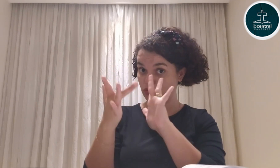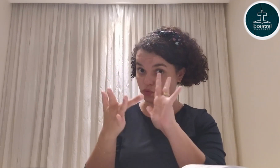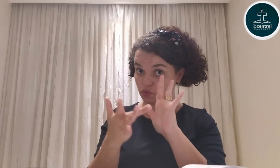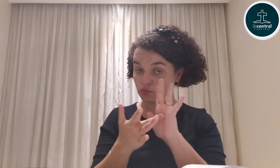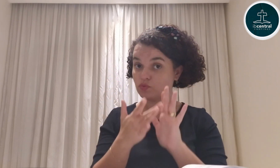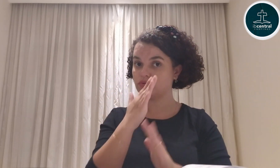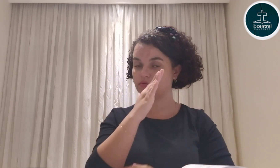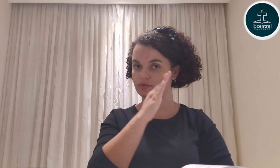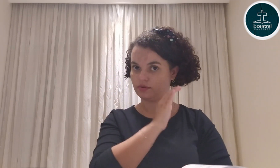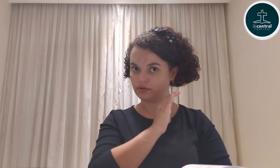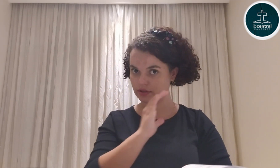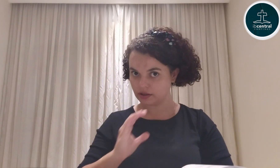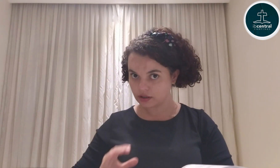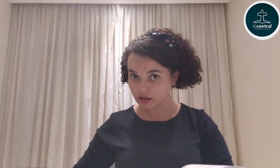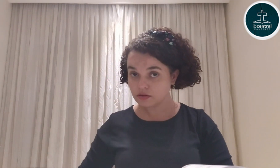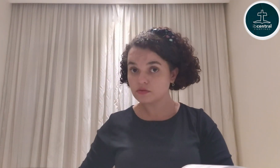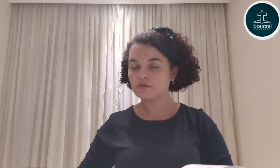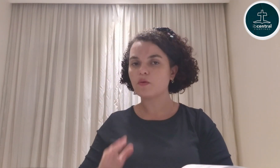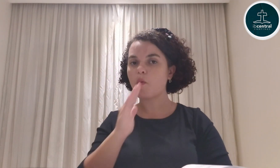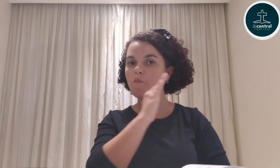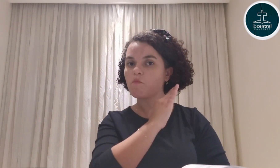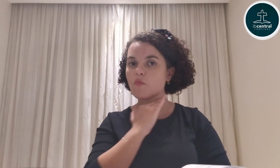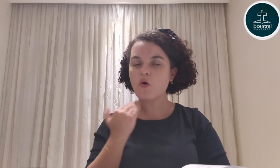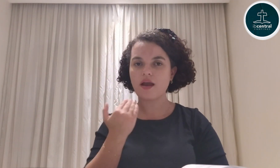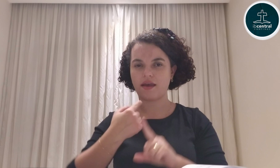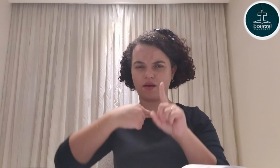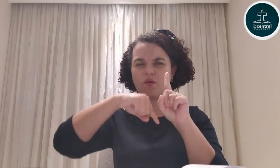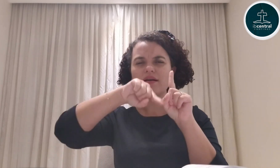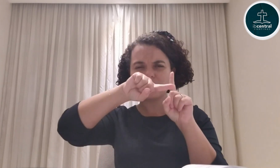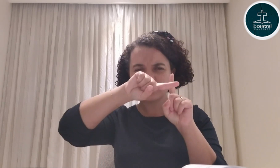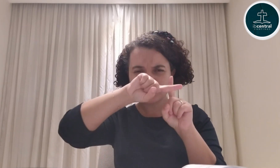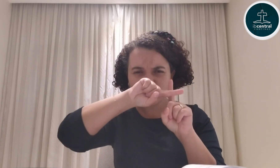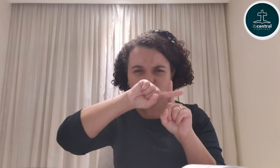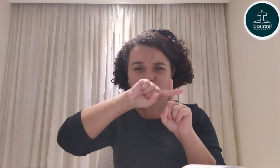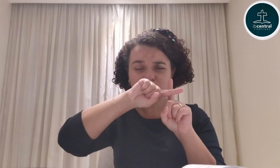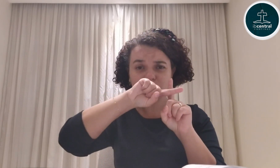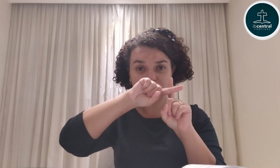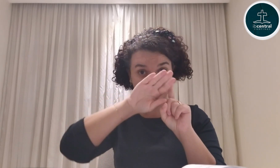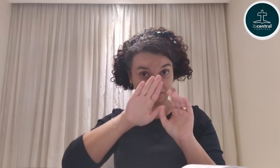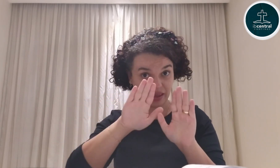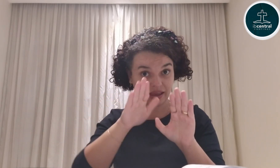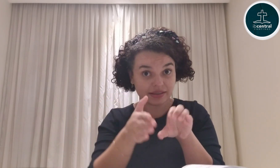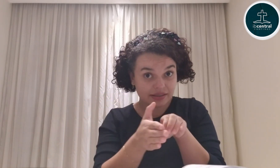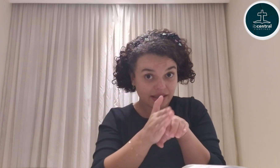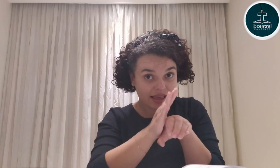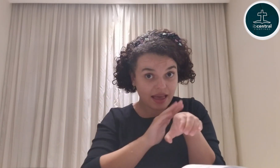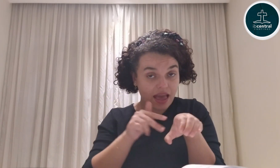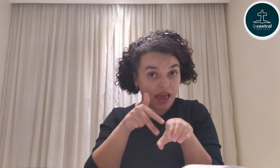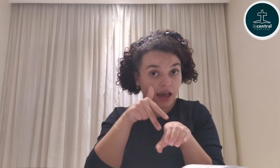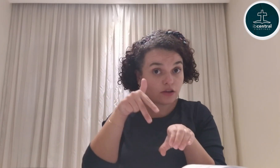aceita Jesus Cristo e crê que Jesus Cristo morreu na cruz,